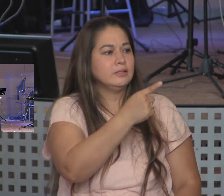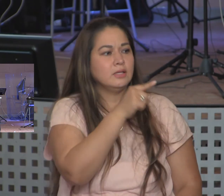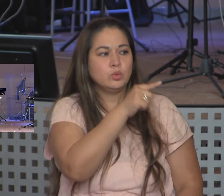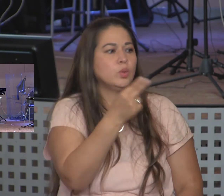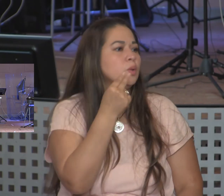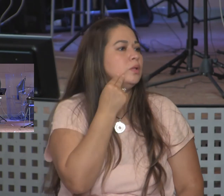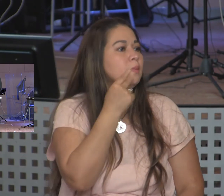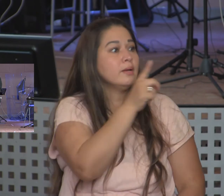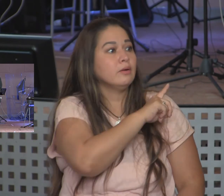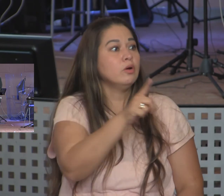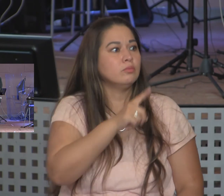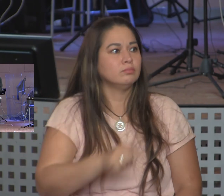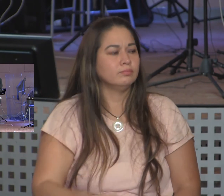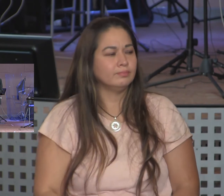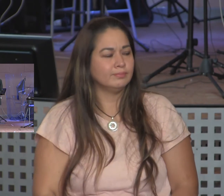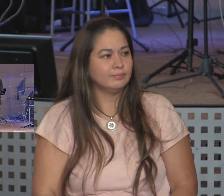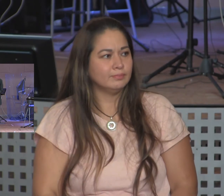estás